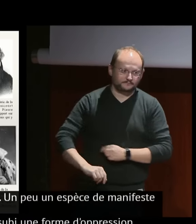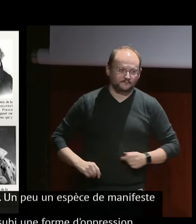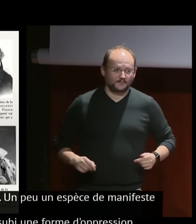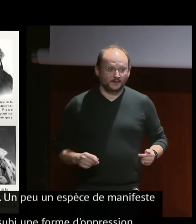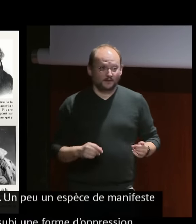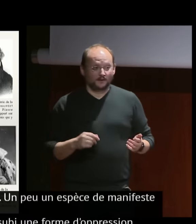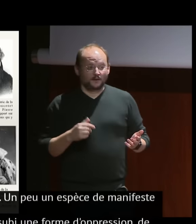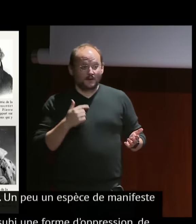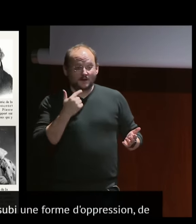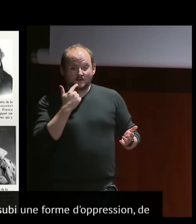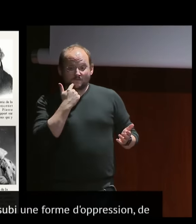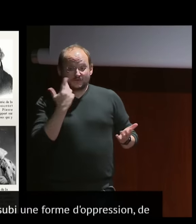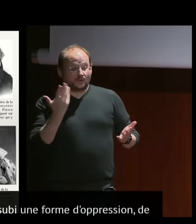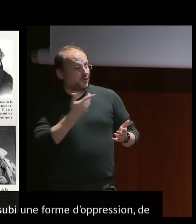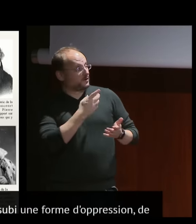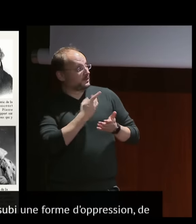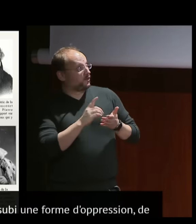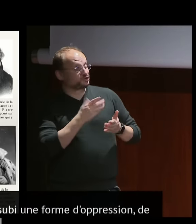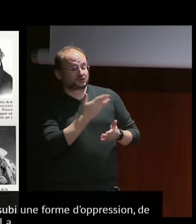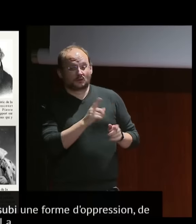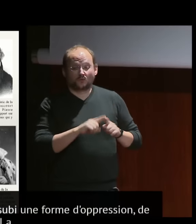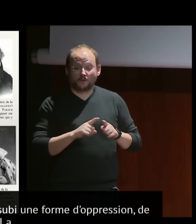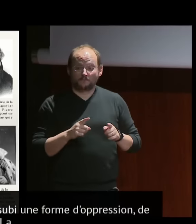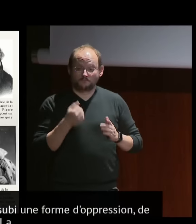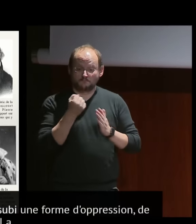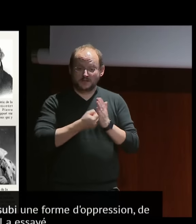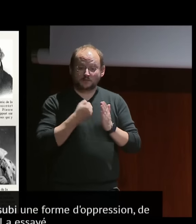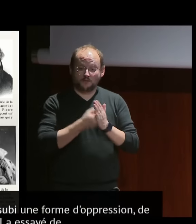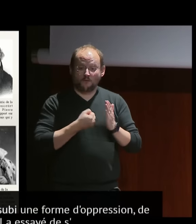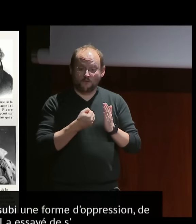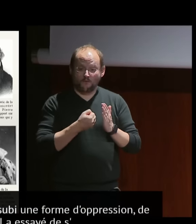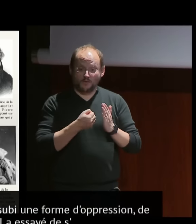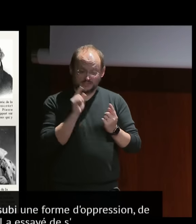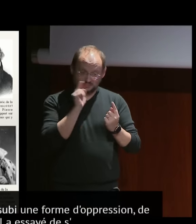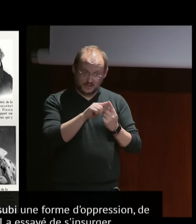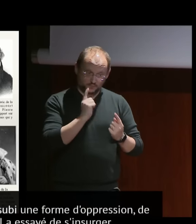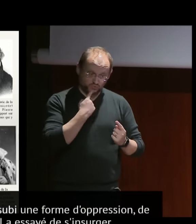et de communiquer pour plus de justice.